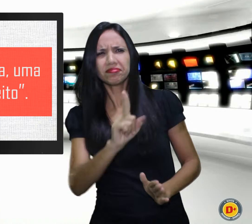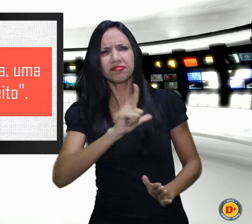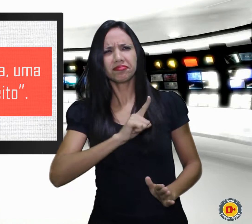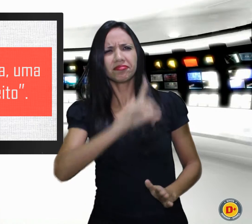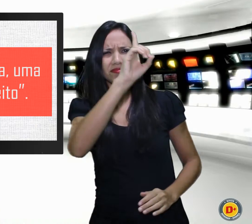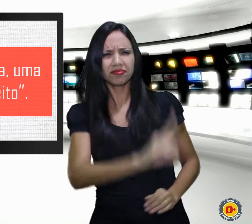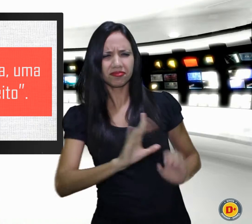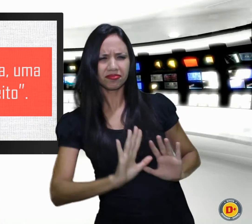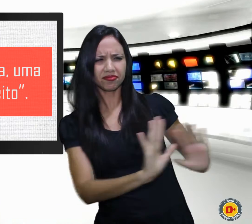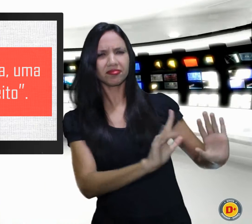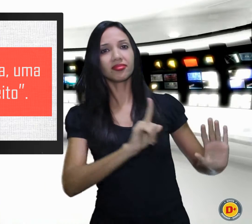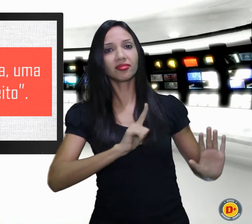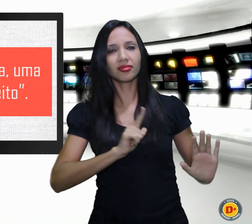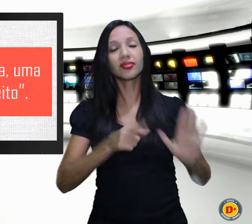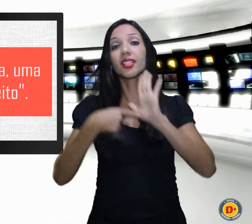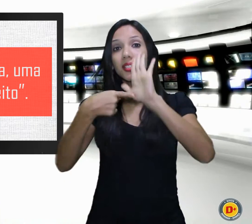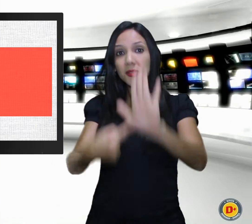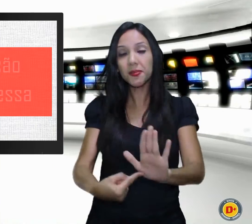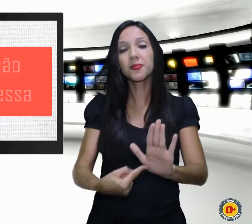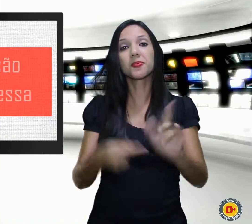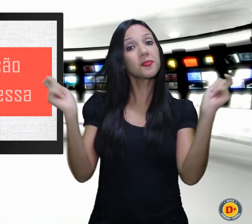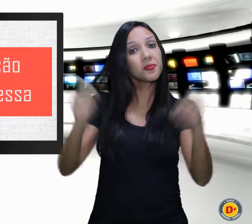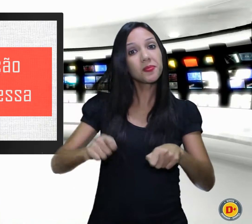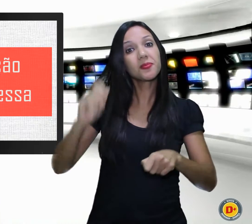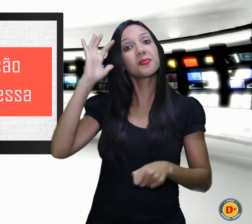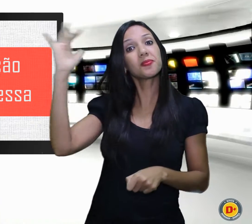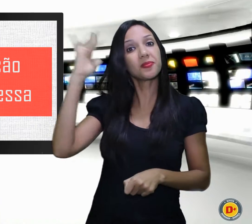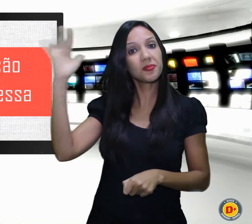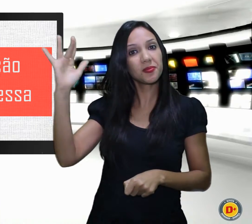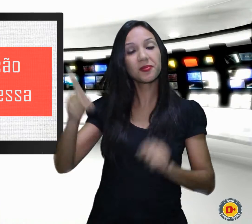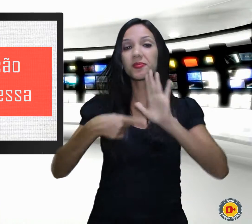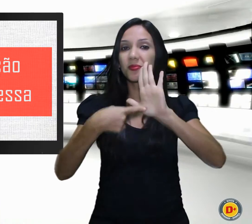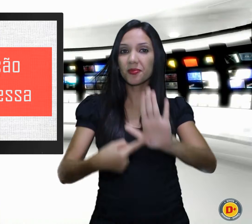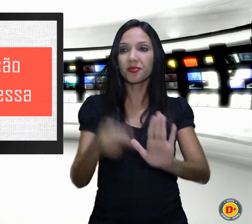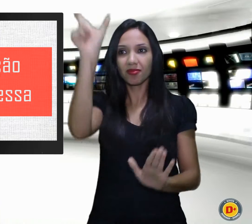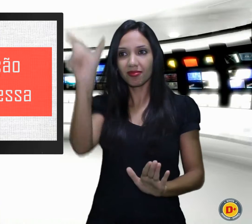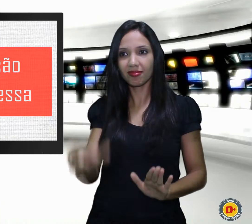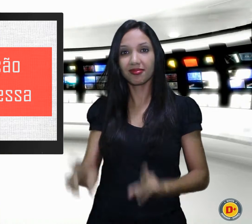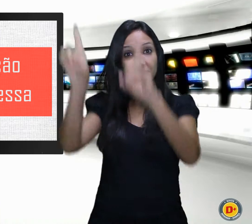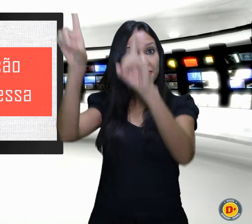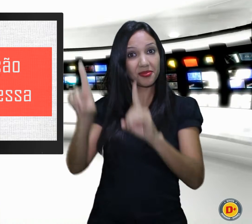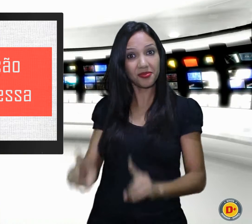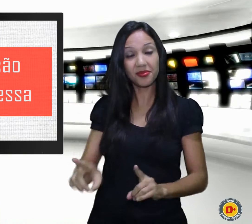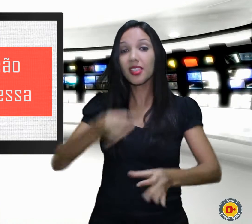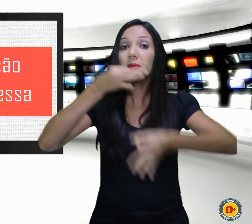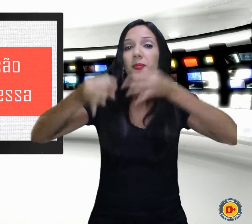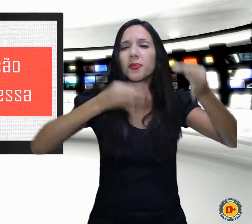apresentei uma possibilidade filosófica de como se pode olhar a questão da deficiência. Propus que pensemos o